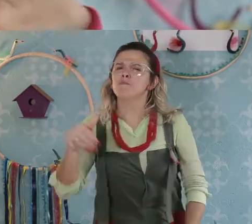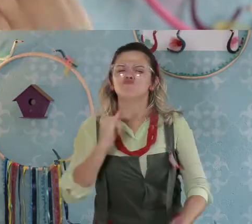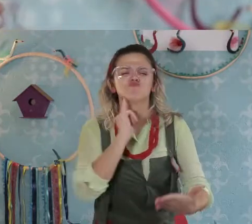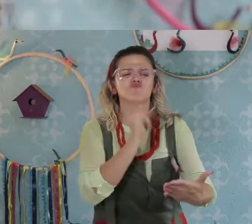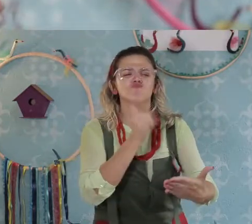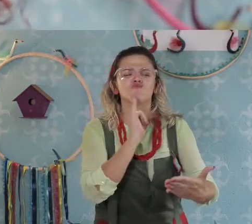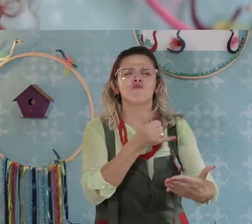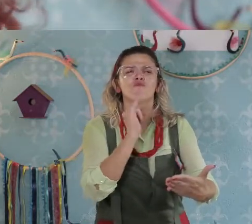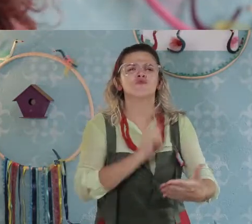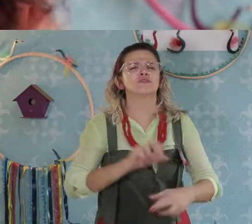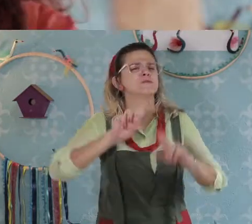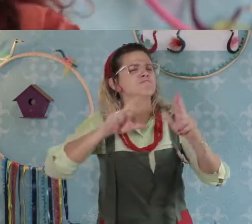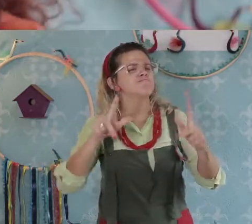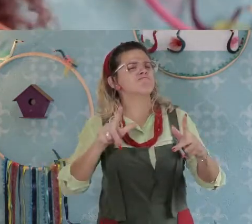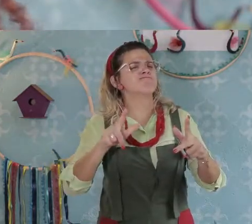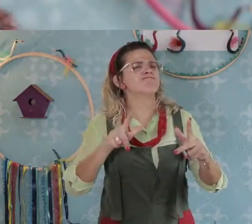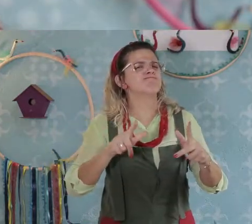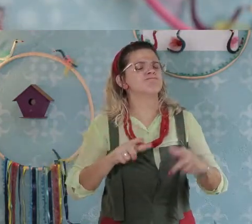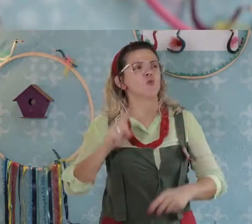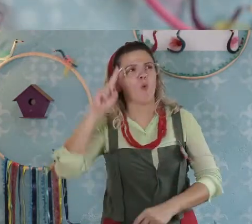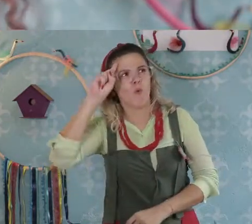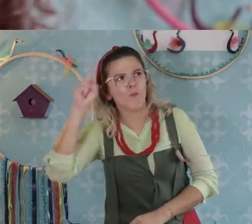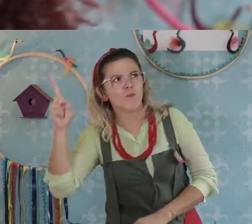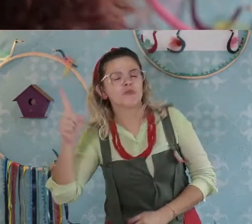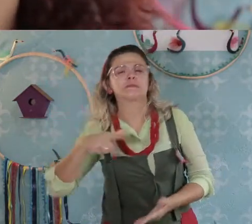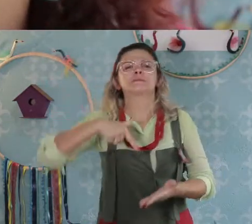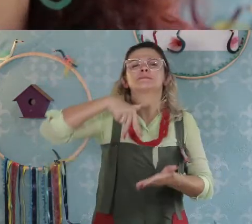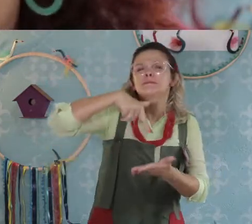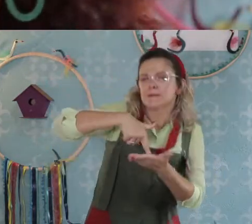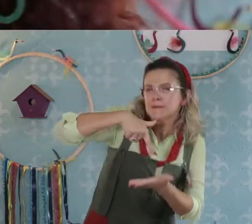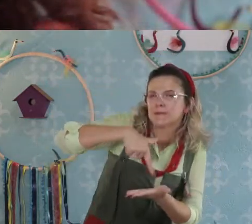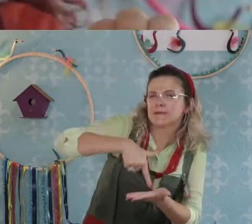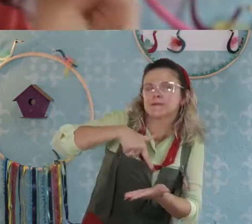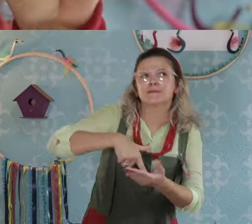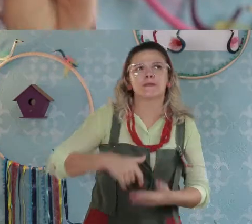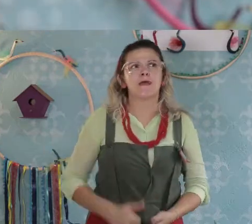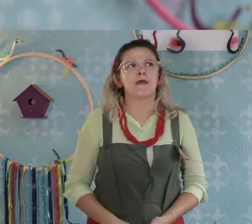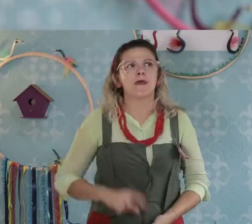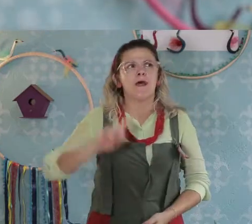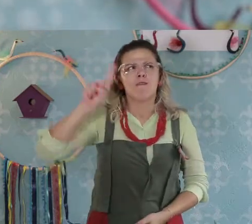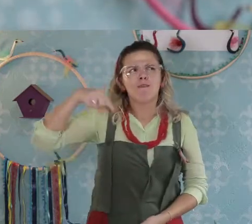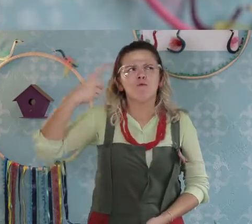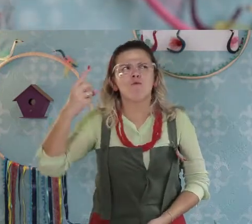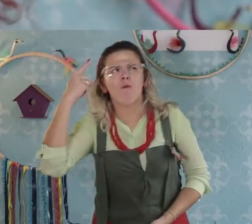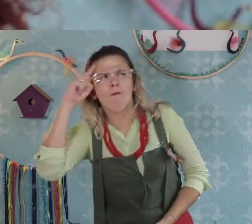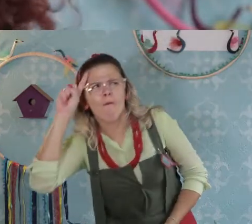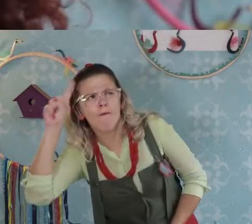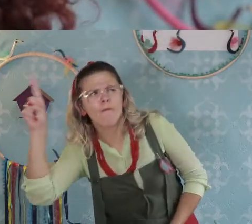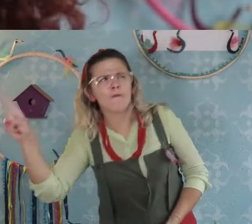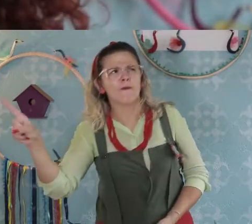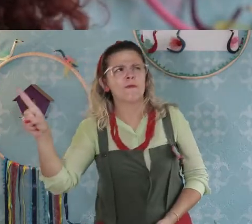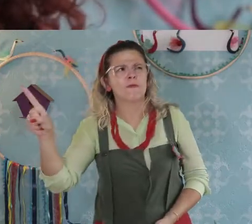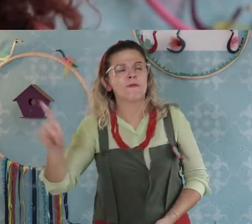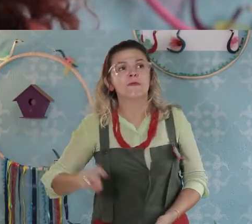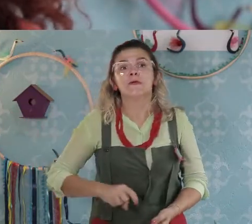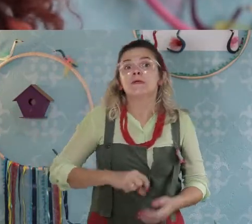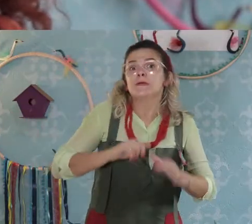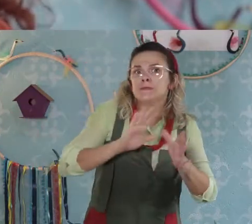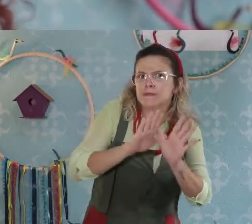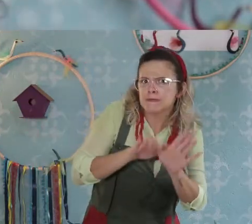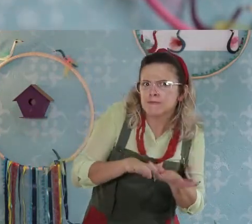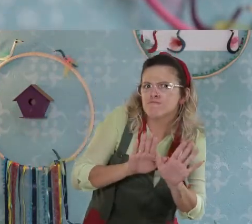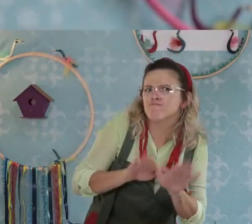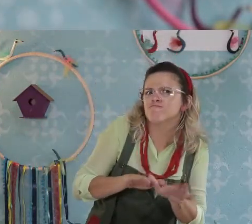a professora contava uma história diferente. Um dia ela contou sobre a história do Saci. Outro dia ela contou sobre a história